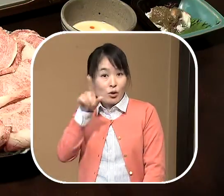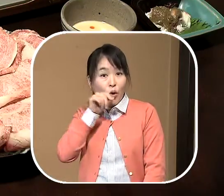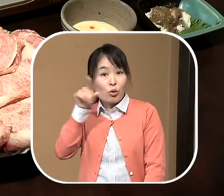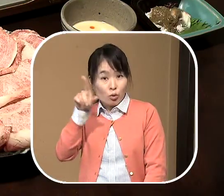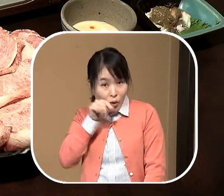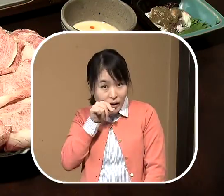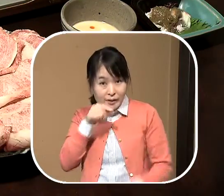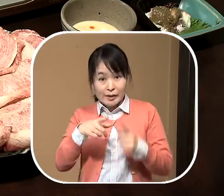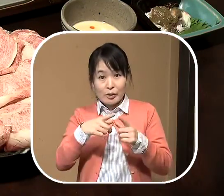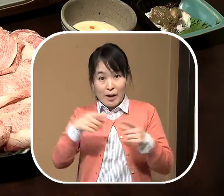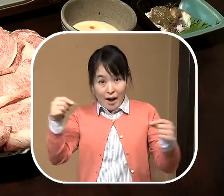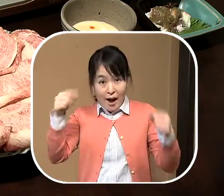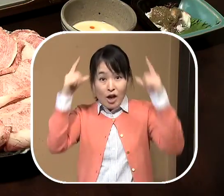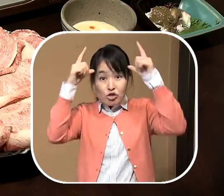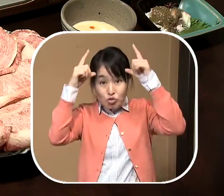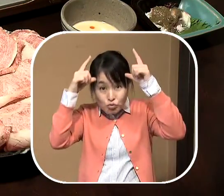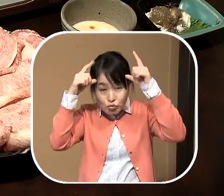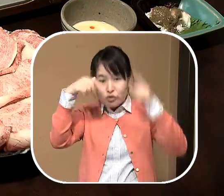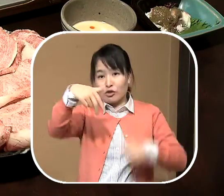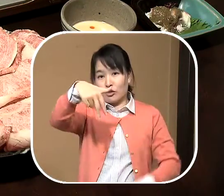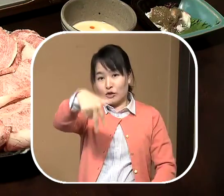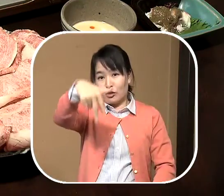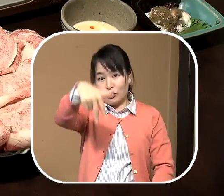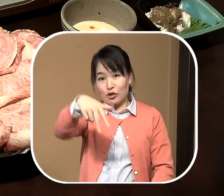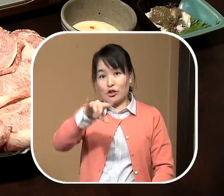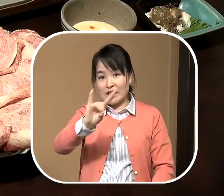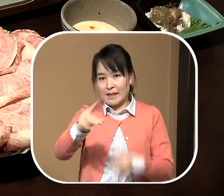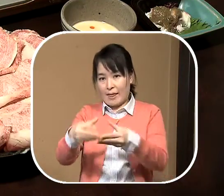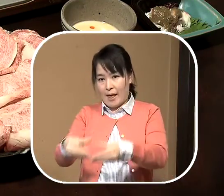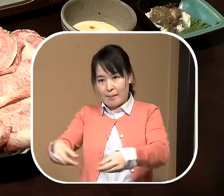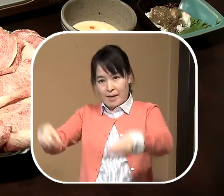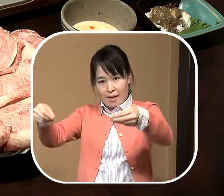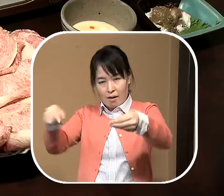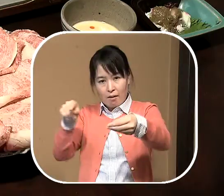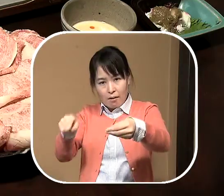そして鳥取和牛すすぎ鍋は